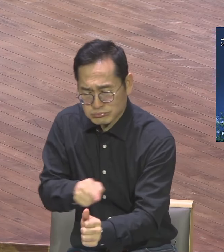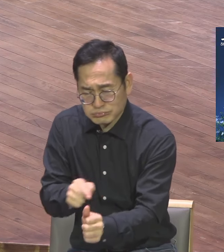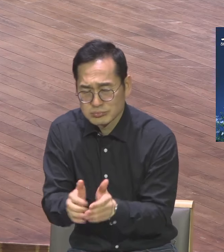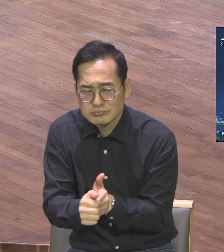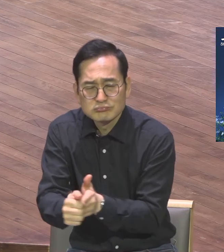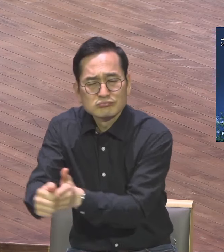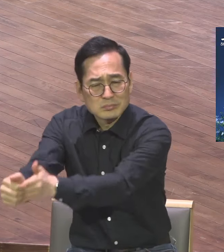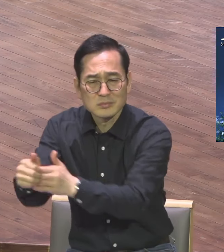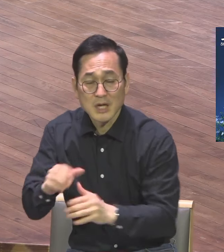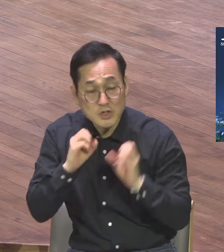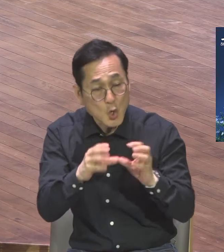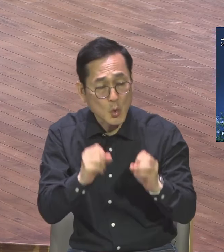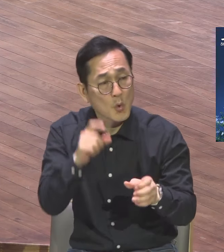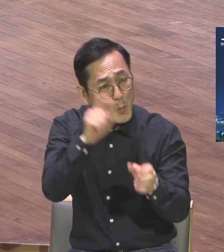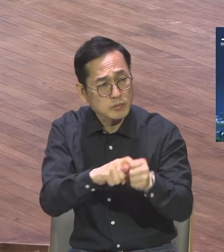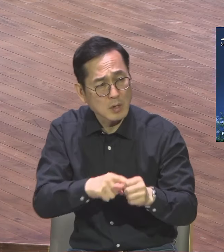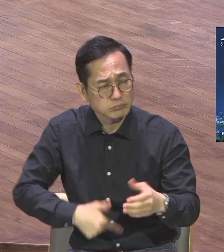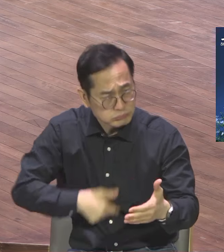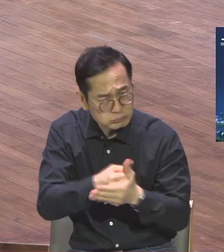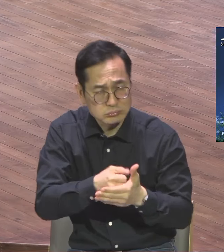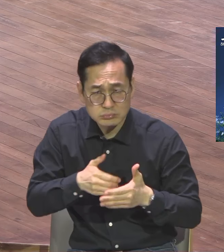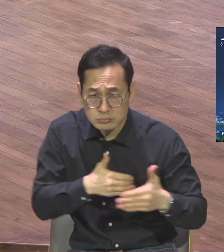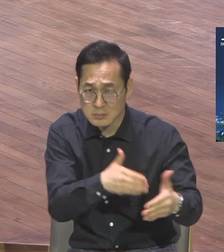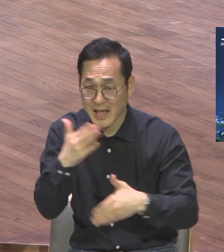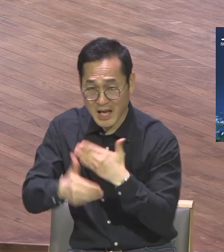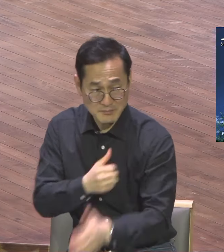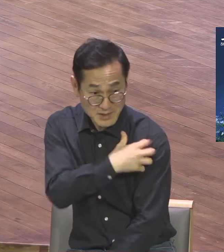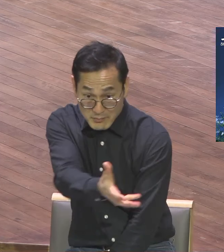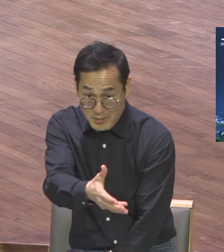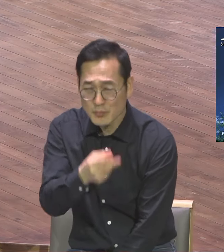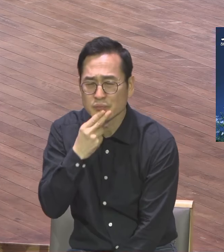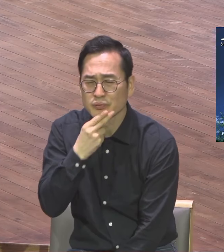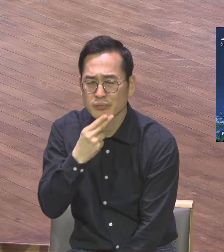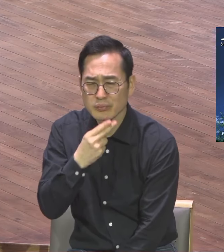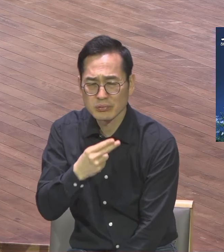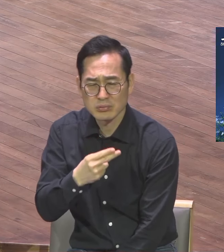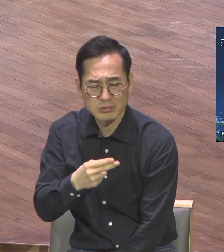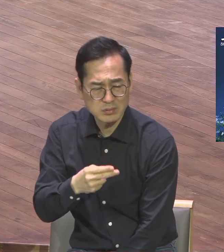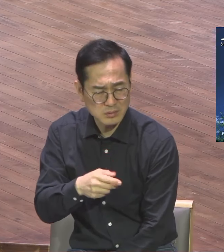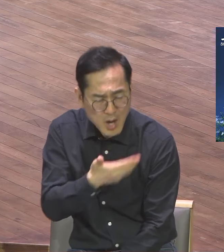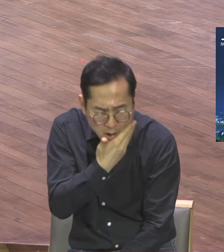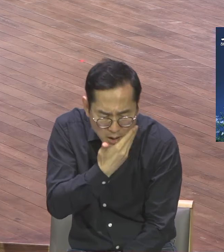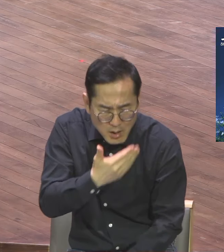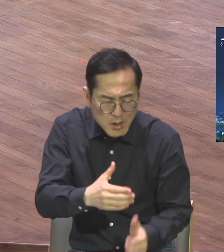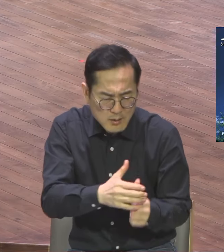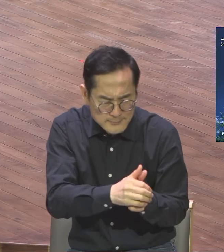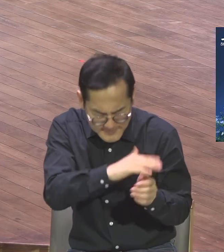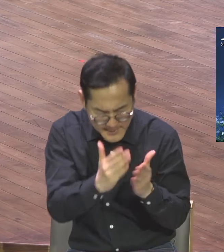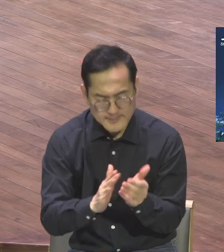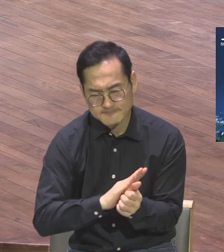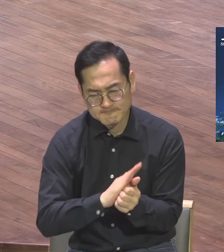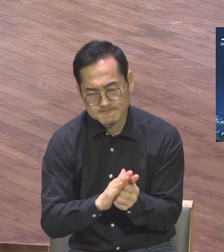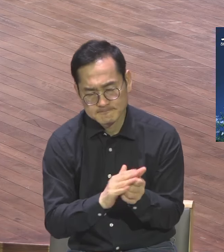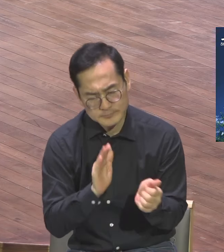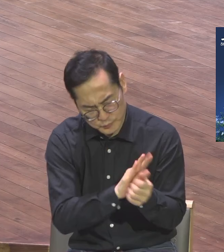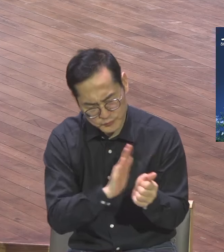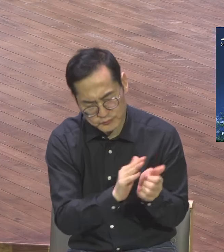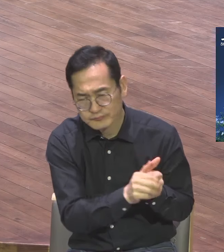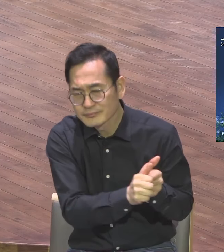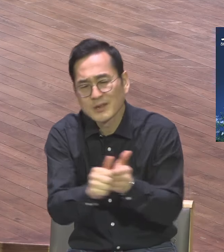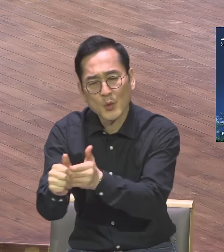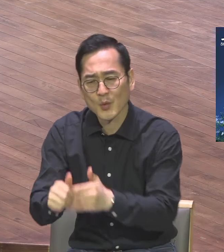사람인데 선교하는 가정인데 선교하는 교회인데 아멘. 그